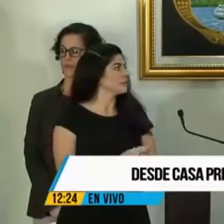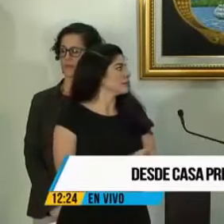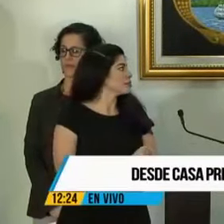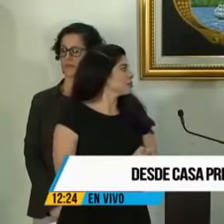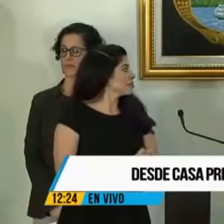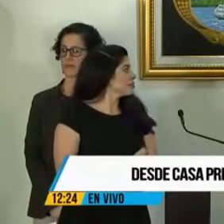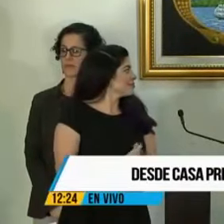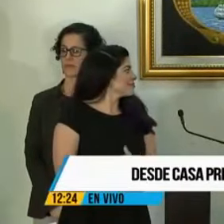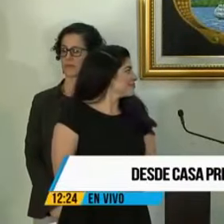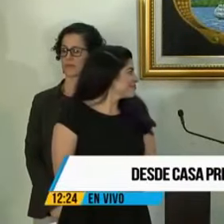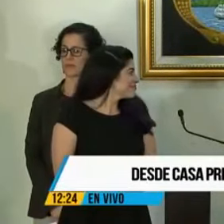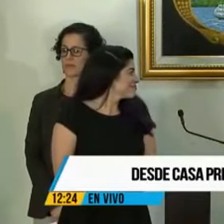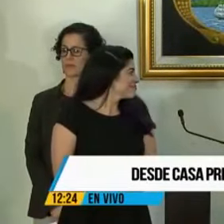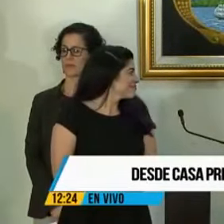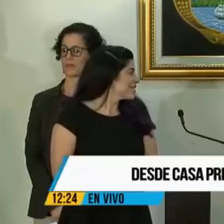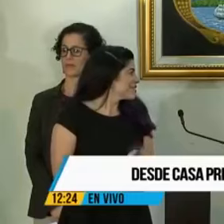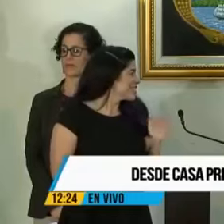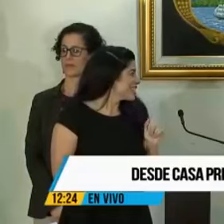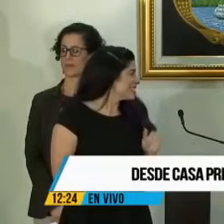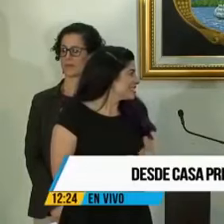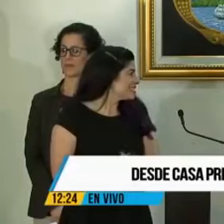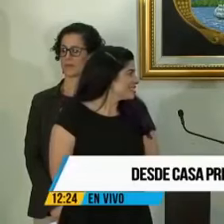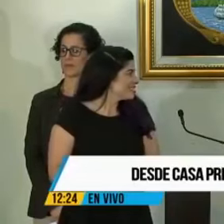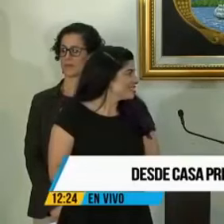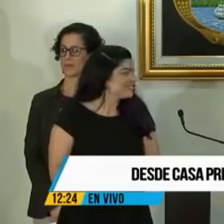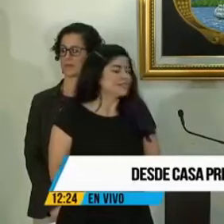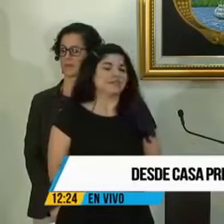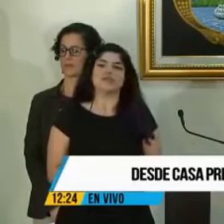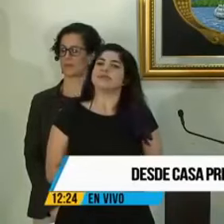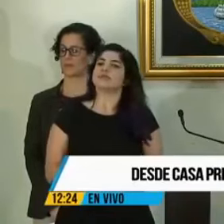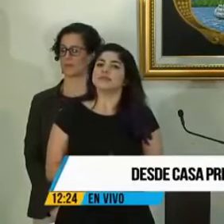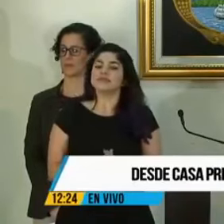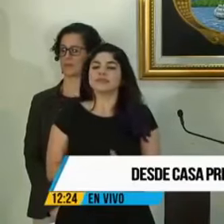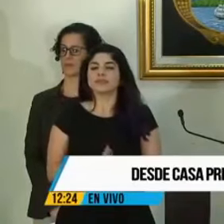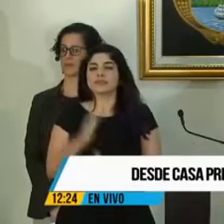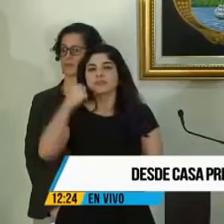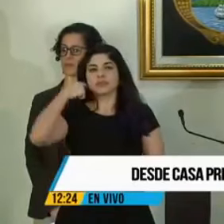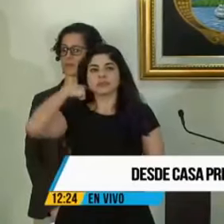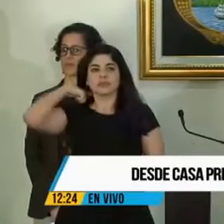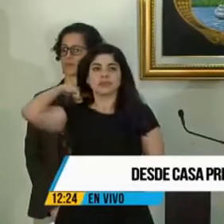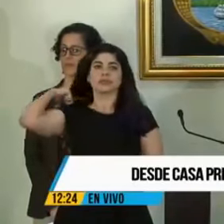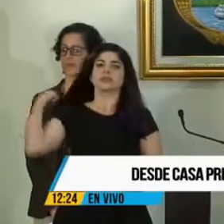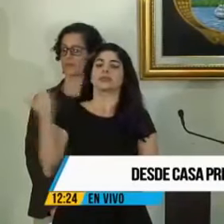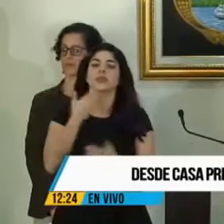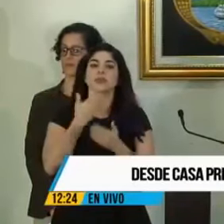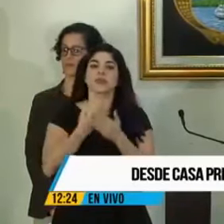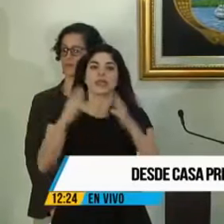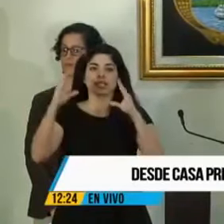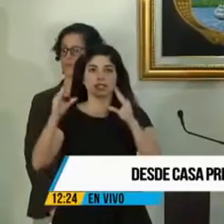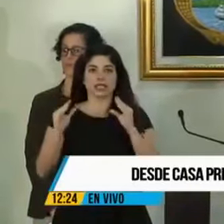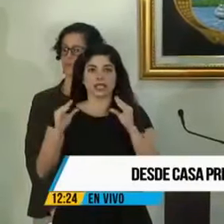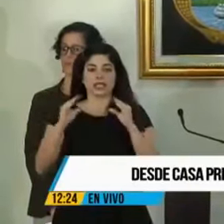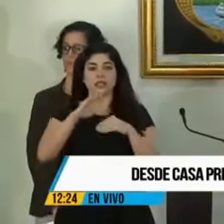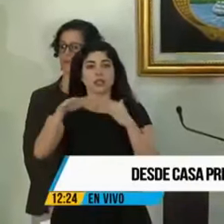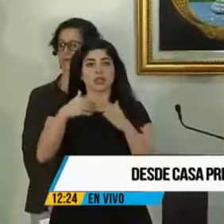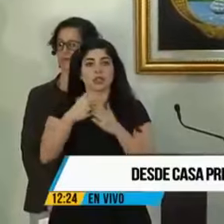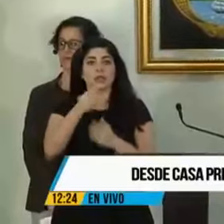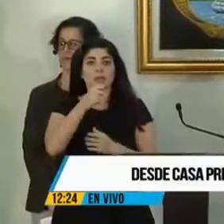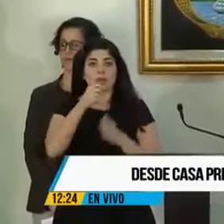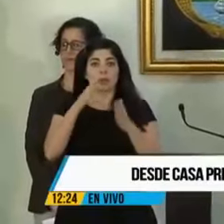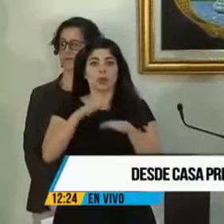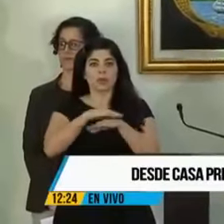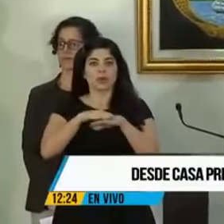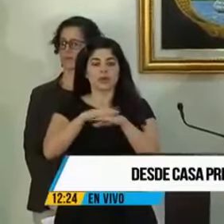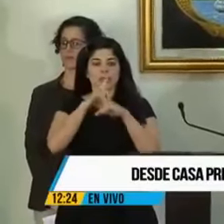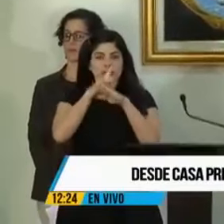de nuestro país y bueno, en cualquier momento se estaría brindando ya este mensaje. Vamos a incorporarnos para poder llevar